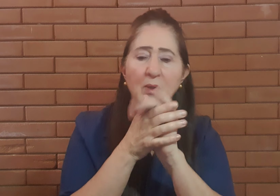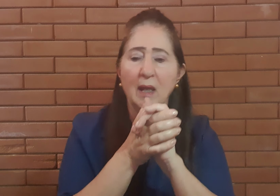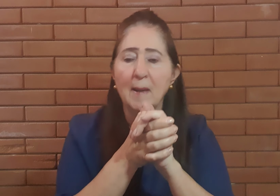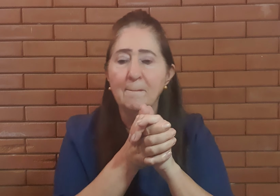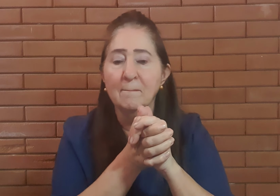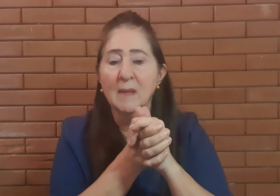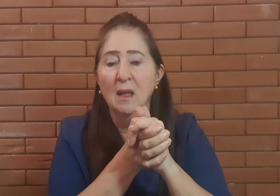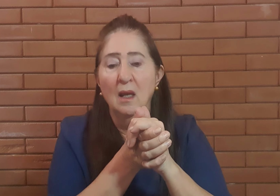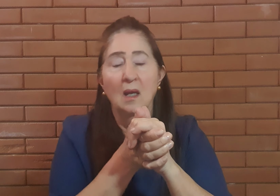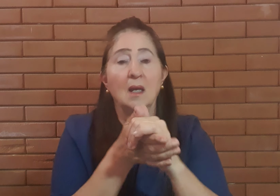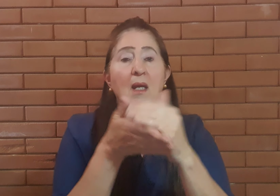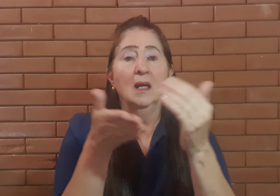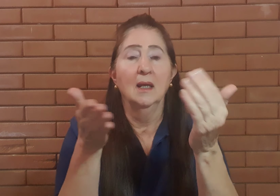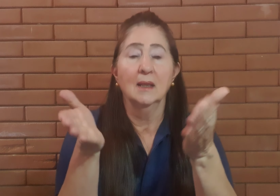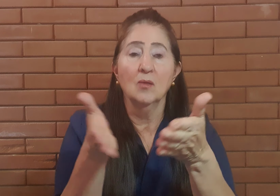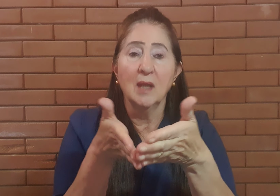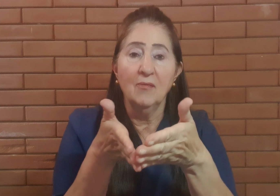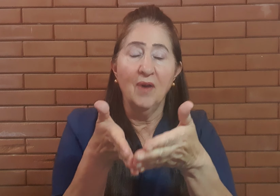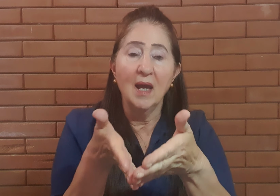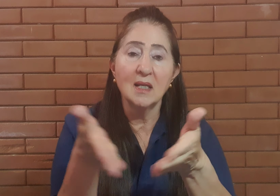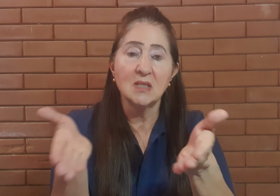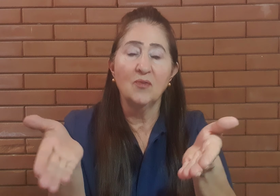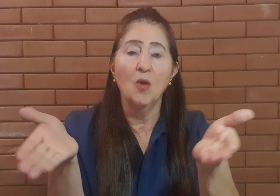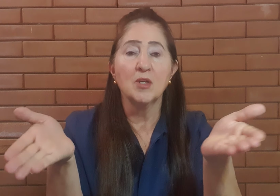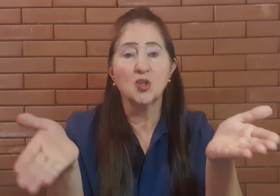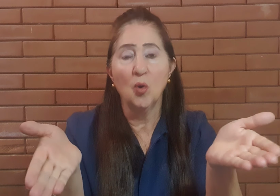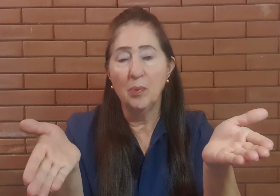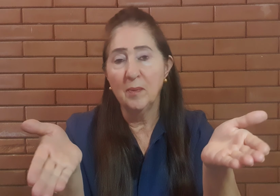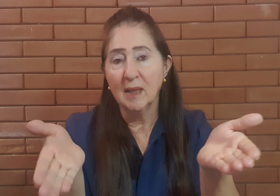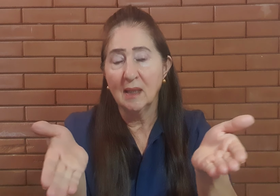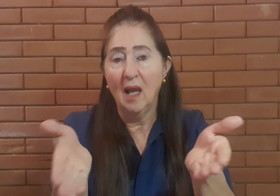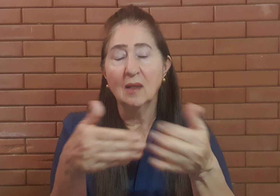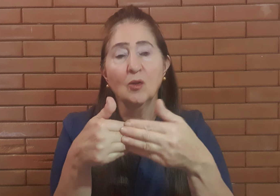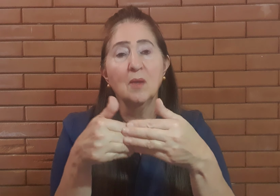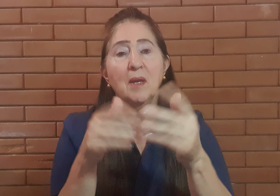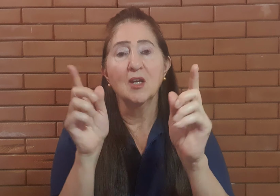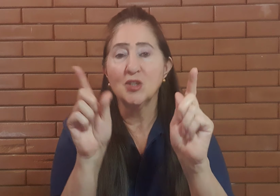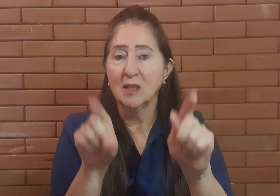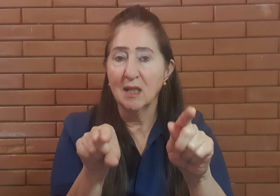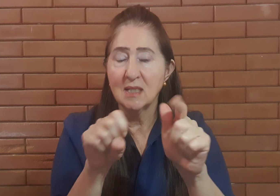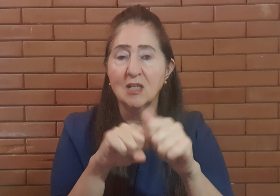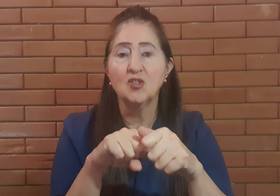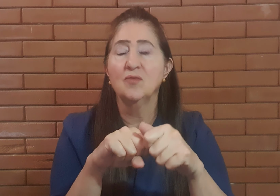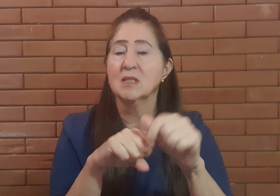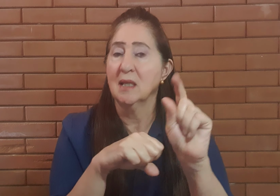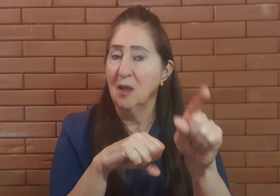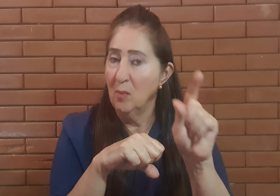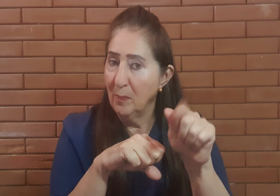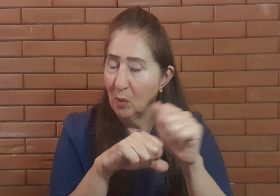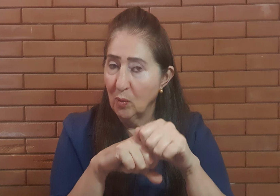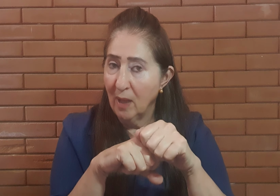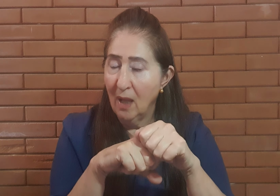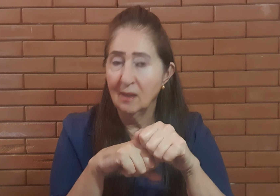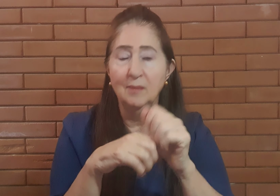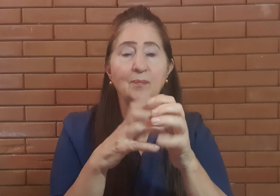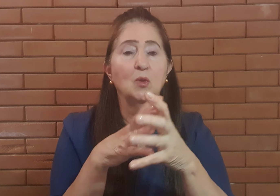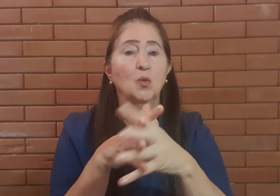né? Então, tem várias formas de cumprimentar que eu também acho interessante você dar uma procurada no